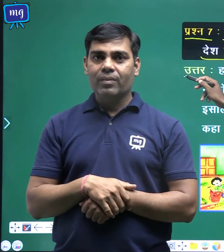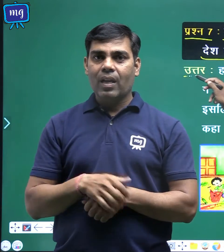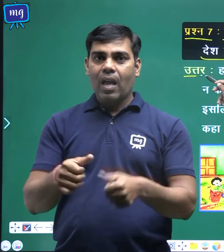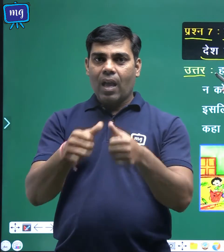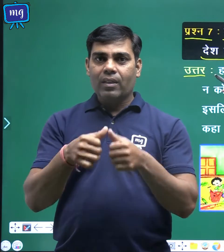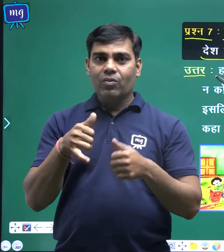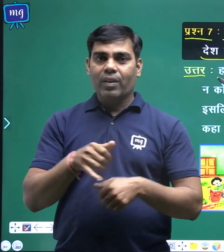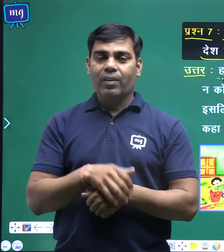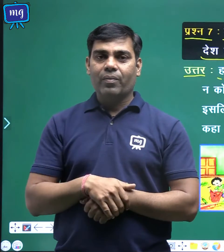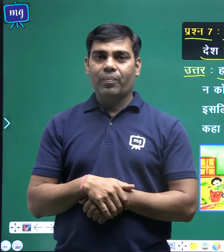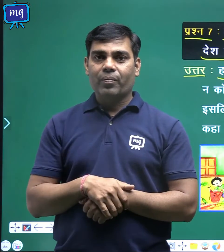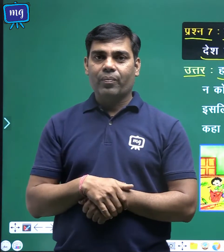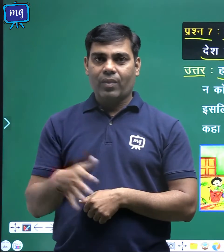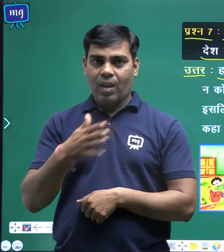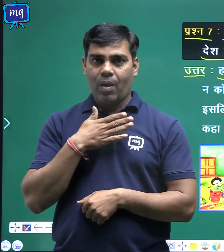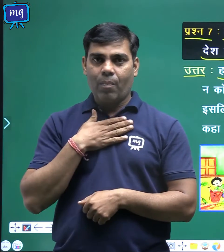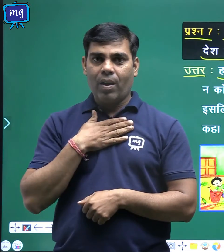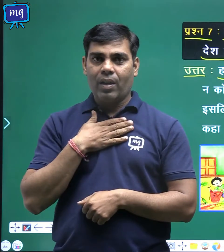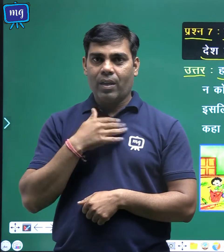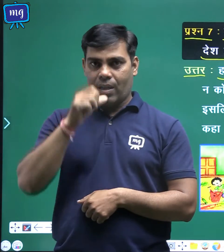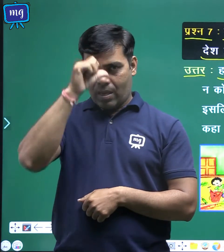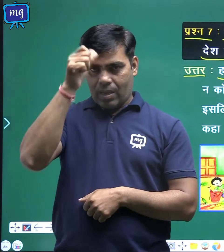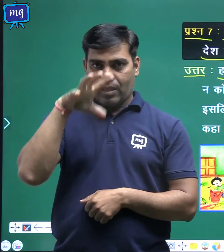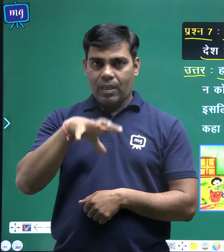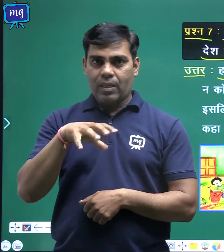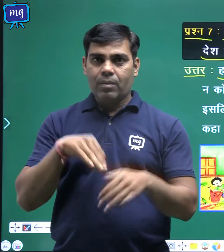उत्तर है, हमारे देश में